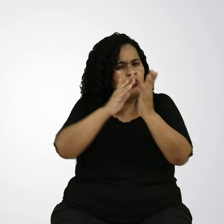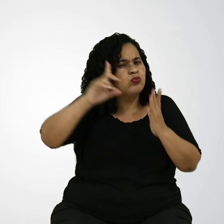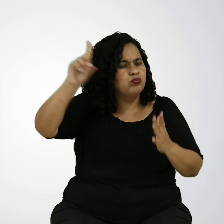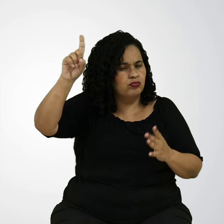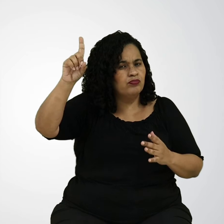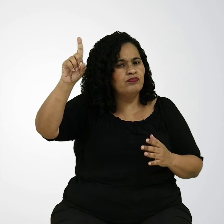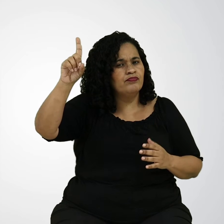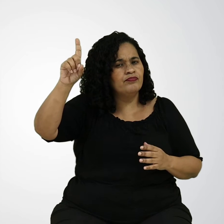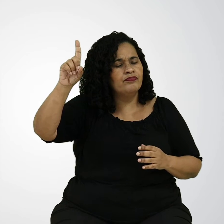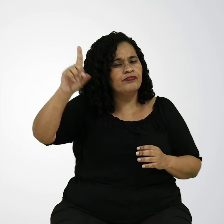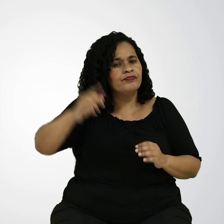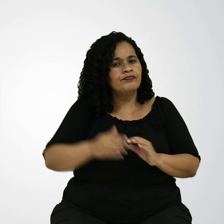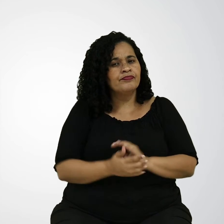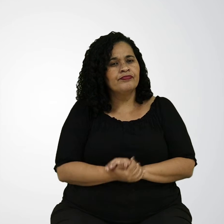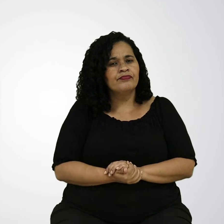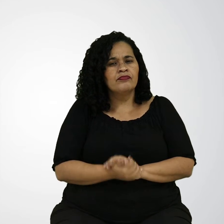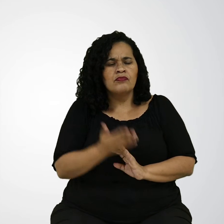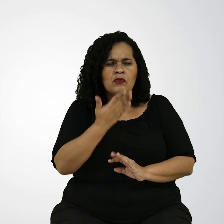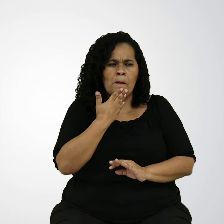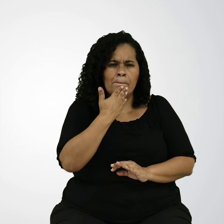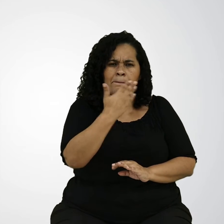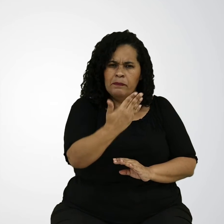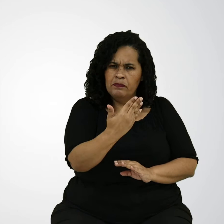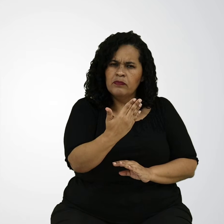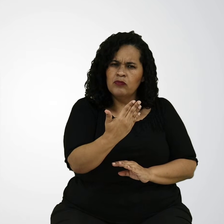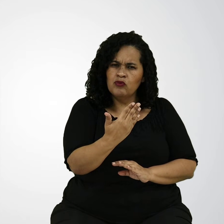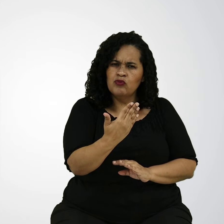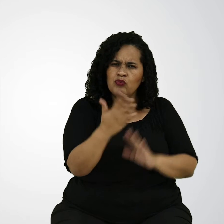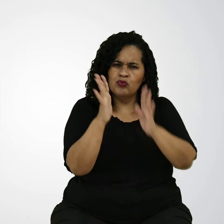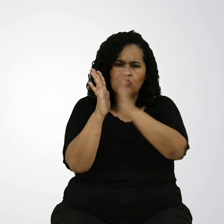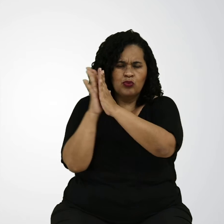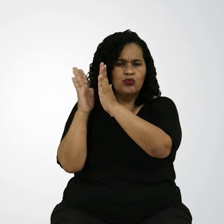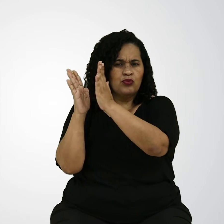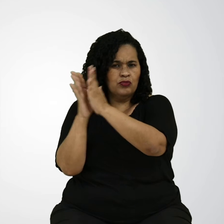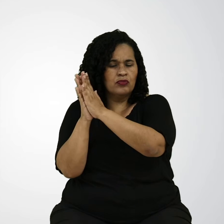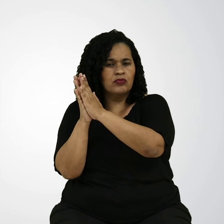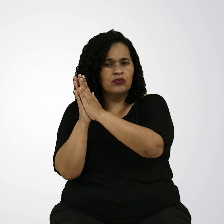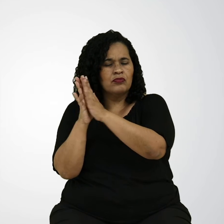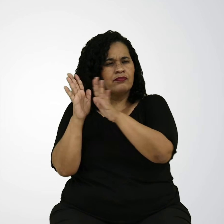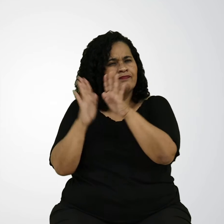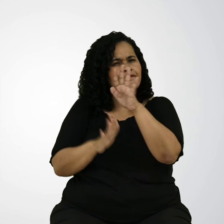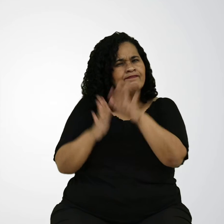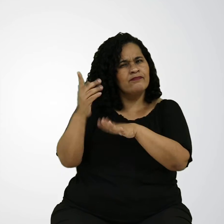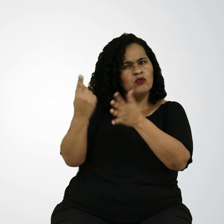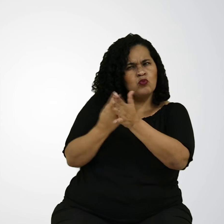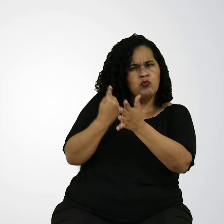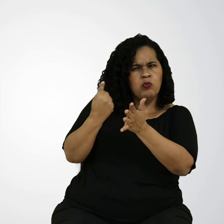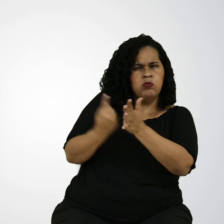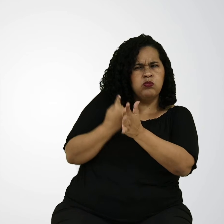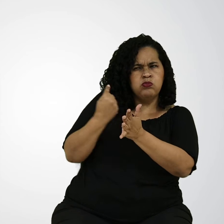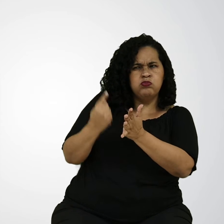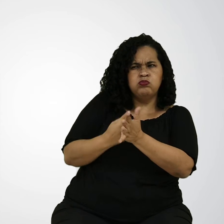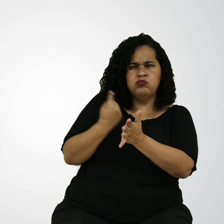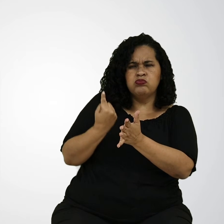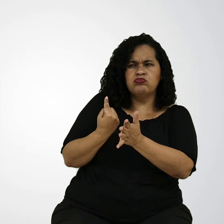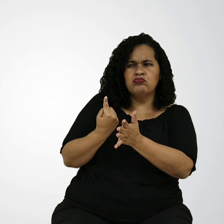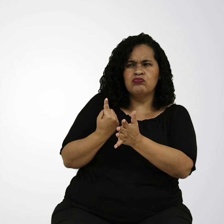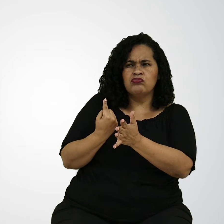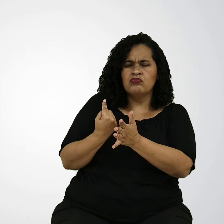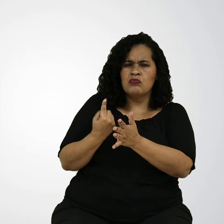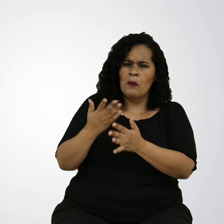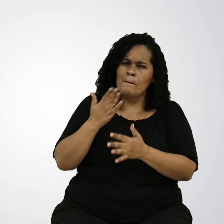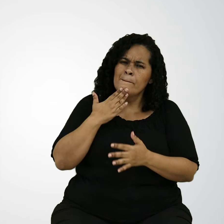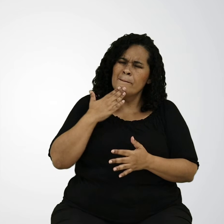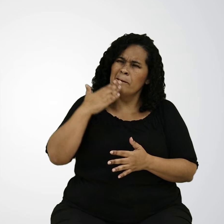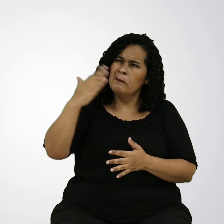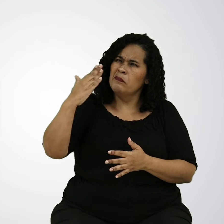Escritura Sagrada, os pedidos que são feitos nessas orações. Às vezes eu fico me questionando se os pedidos que eu